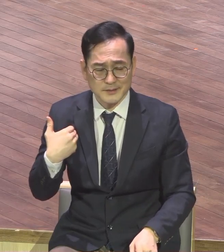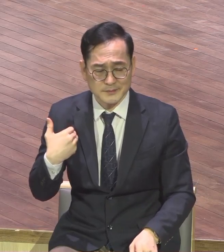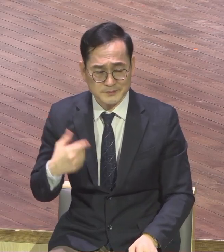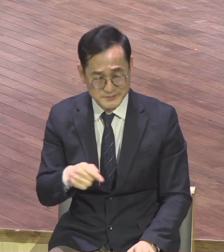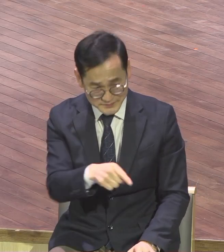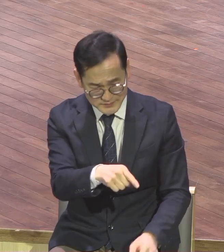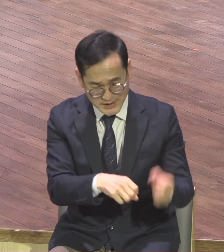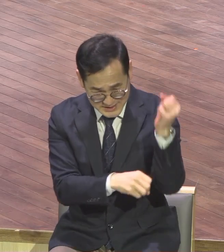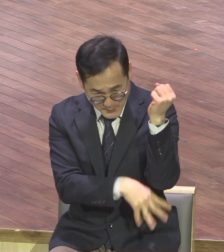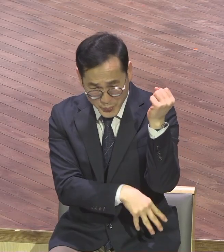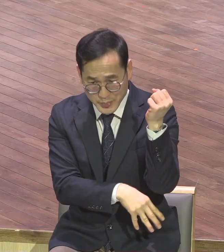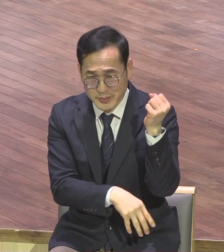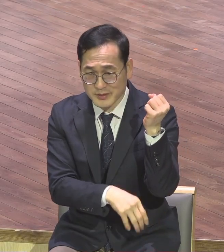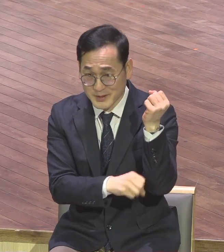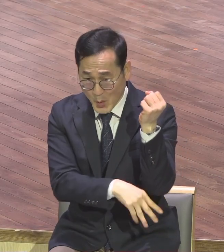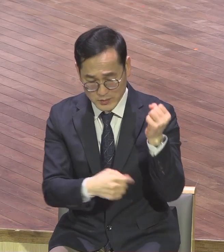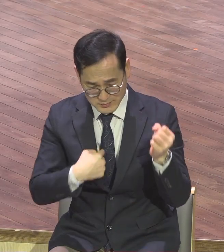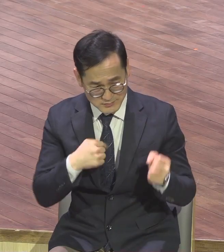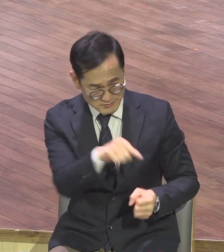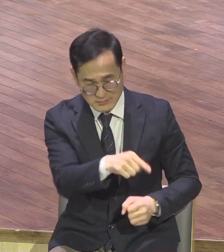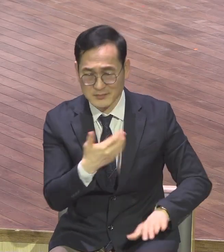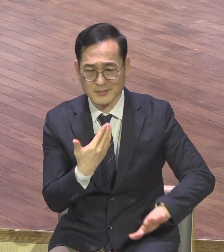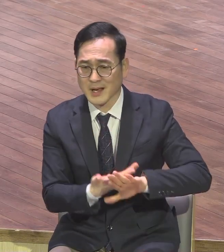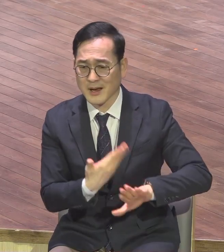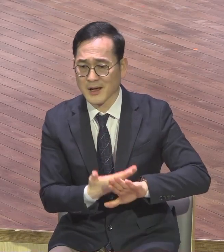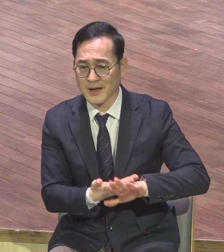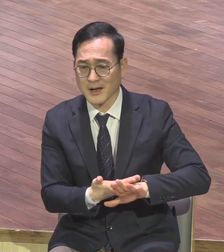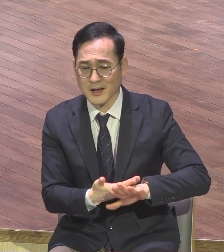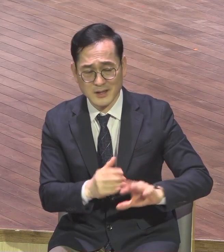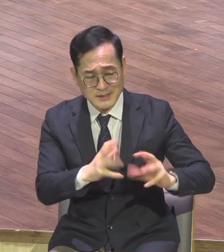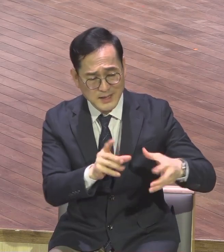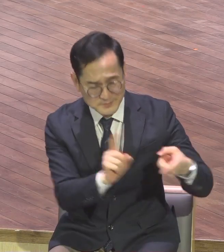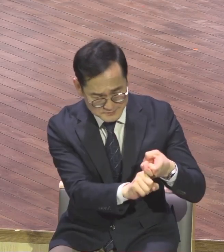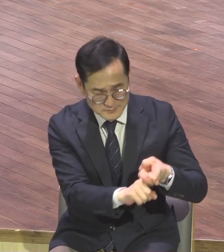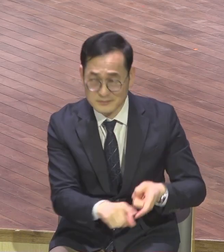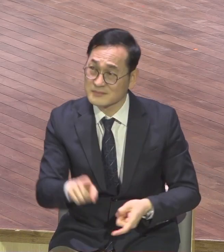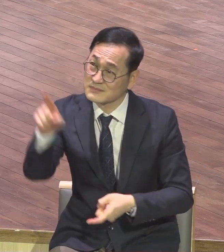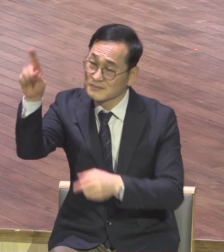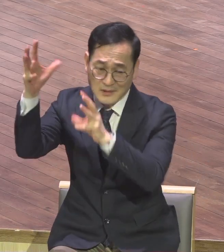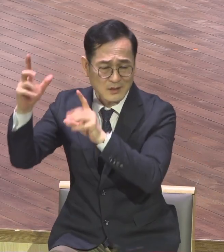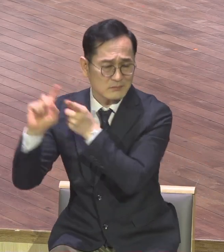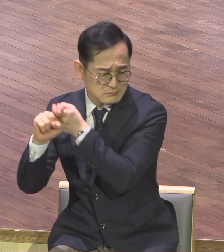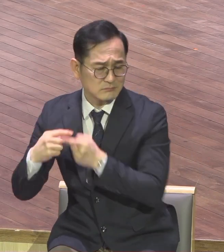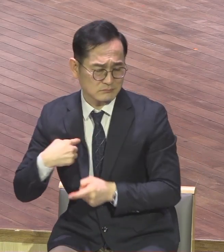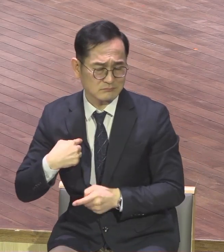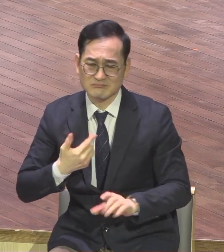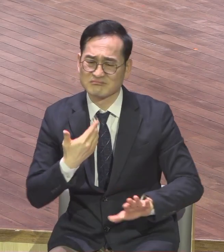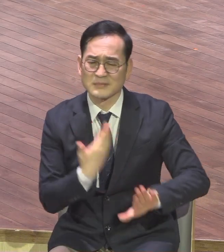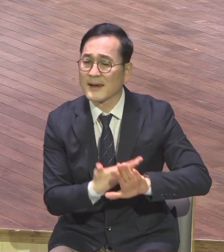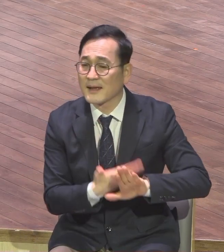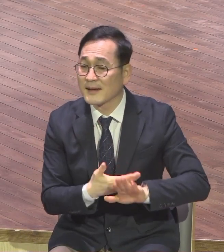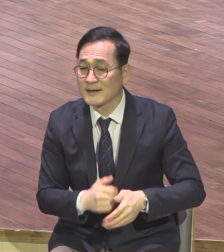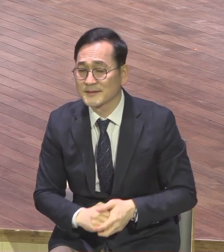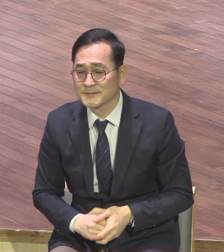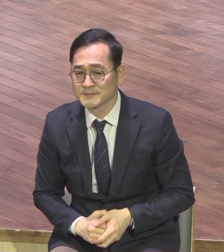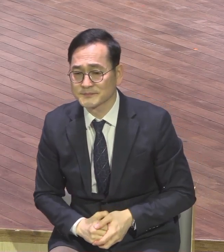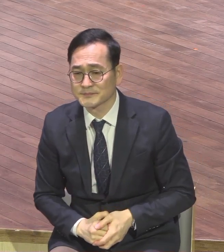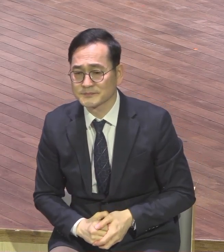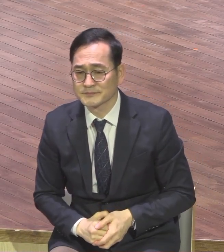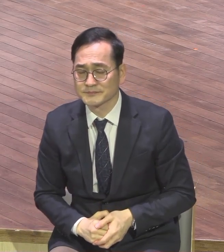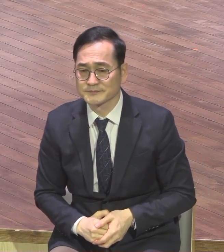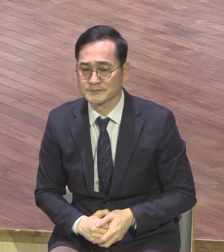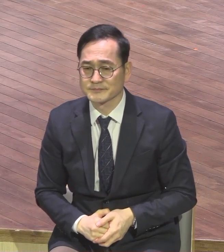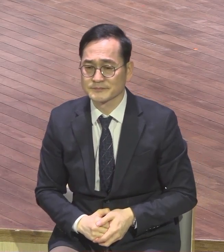너는 근본 내하고 달라. 너는 땅의 사람, 나는 하늘의 사람. 하나님 나라 백성이라고